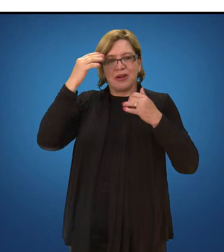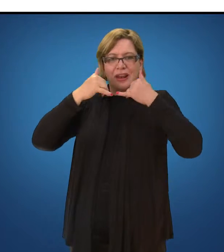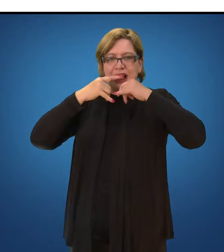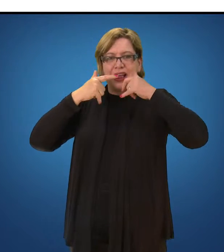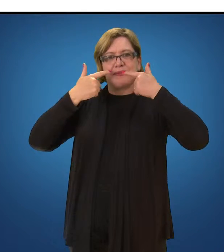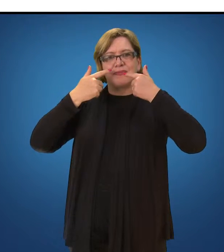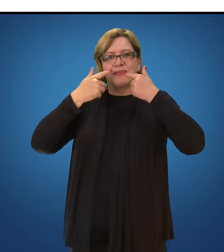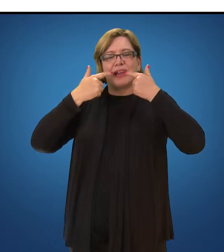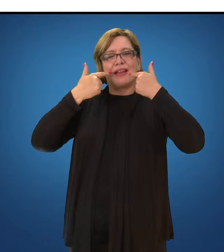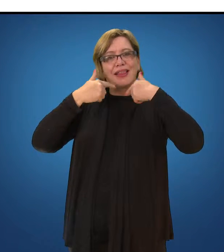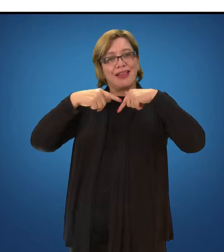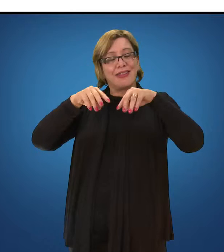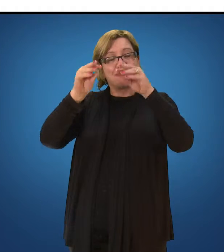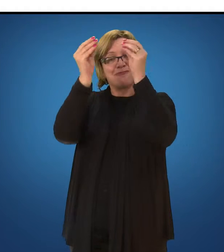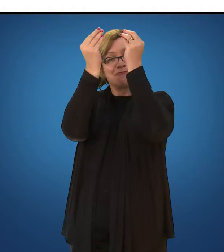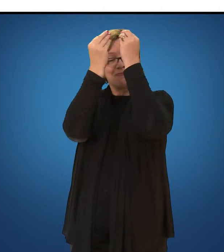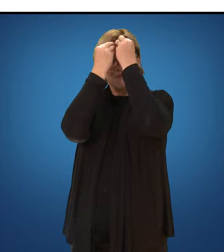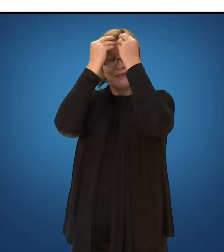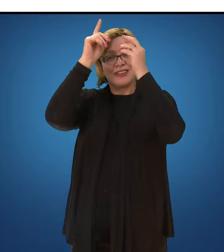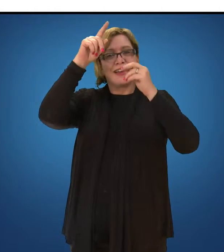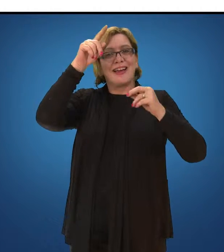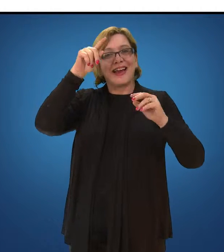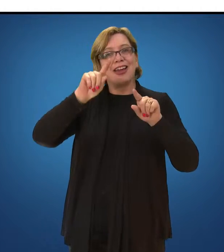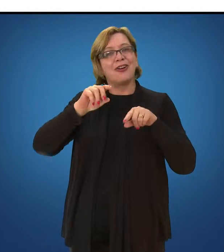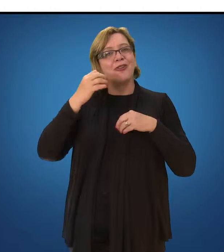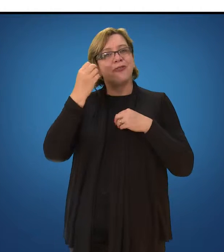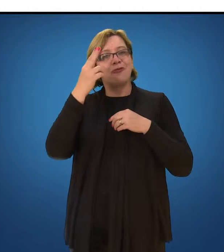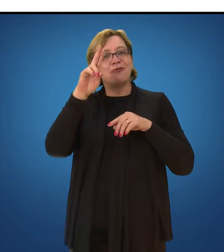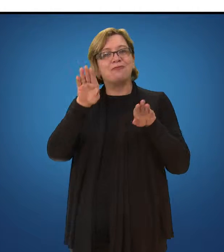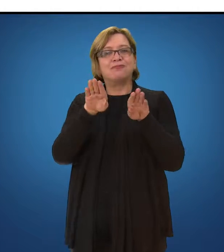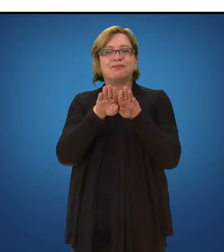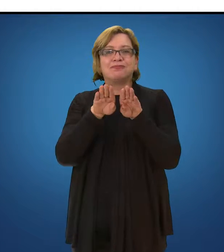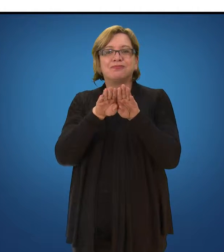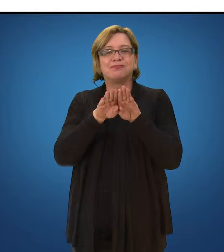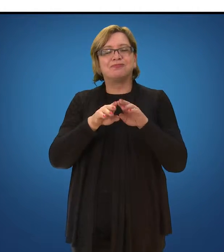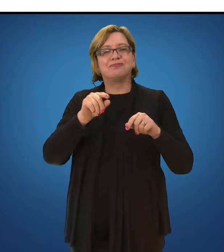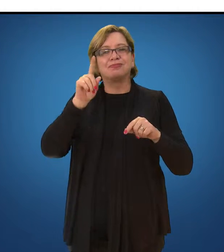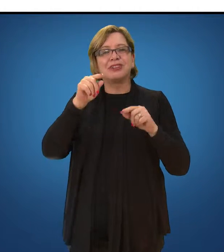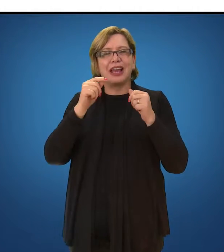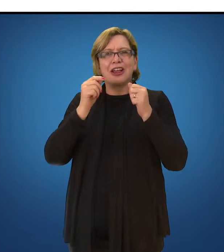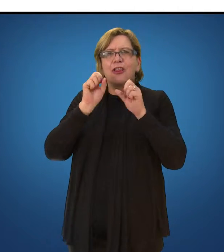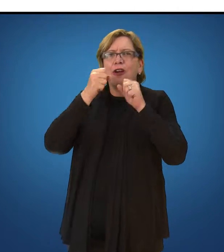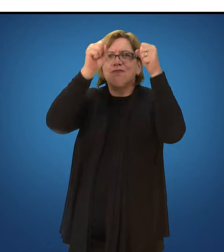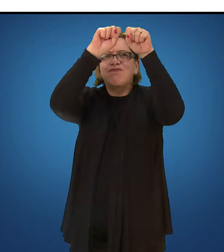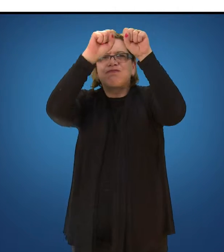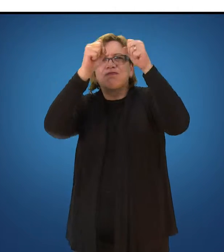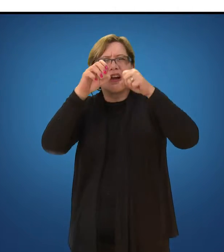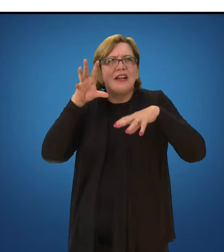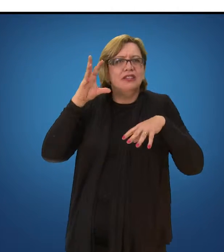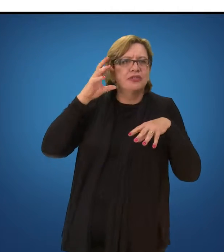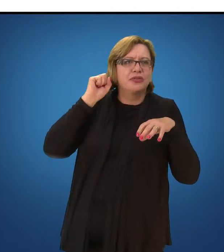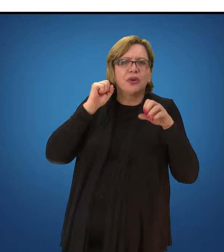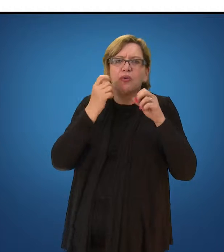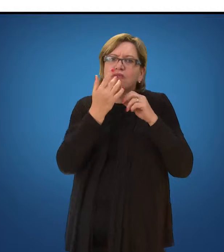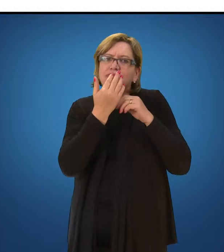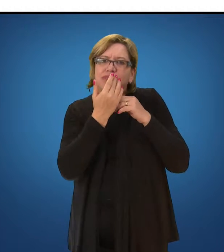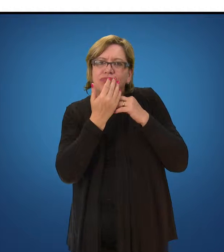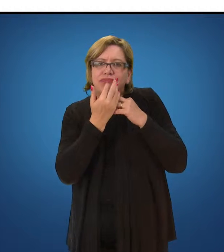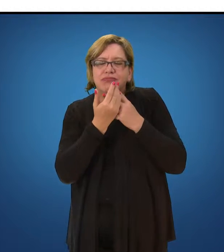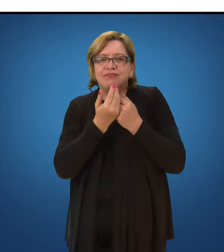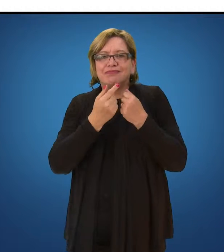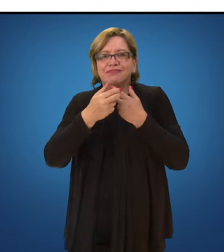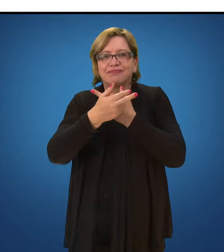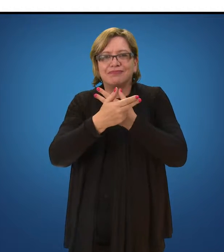essencialmente linguística, proposicional, ou se ela também está ligada a imagens, sons, cores